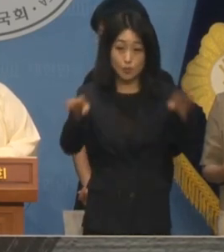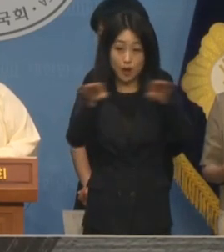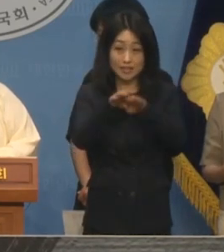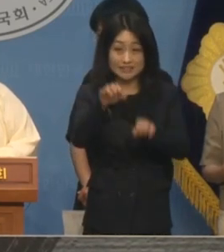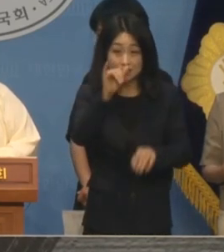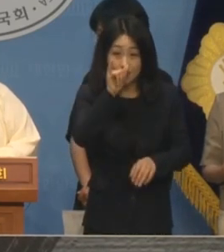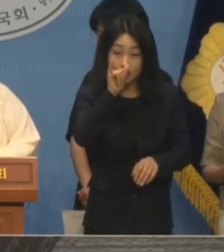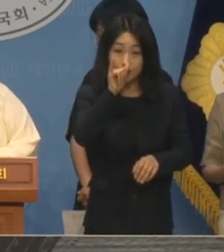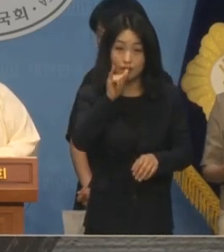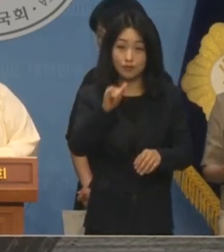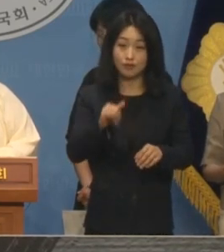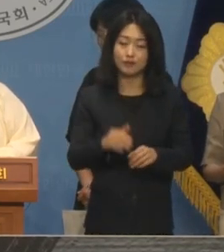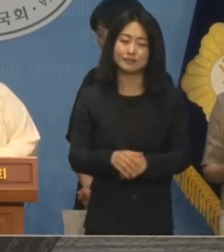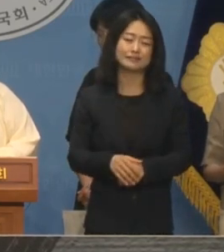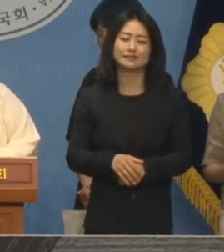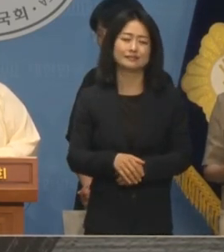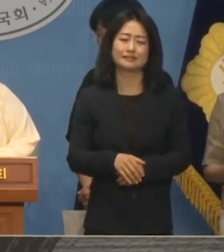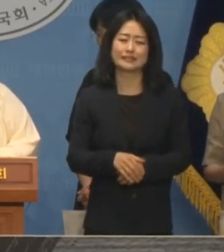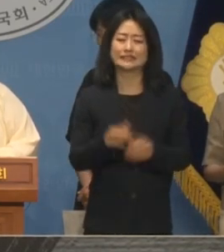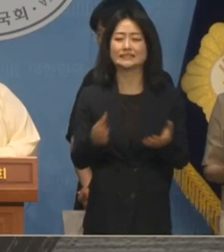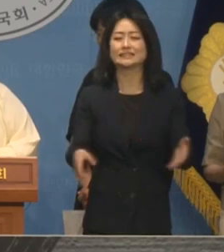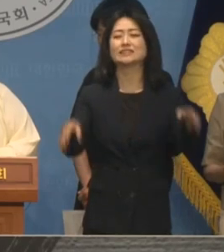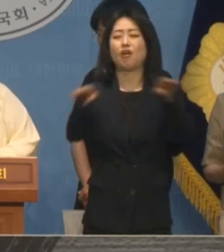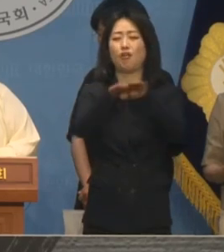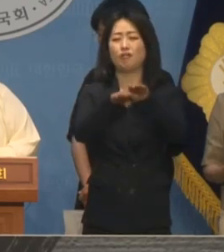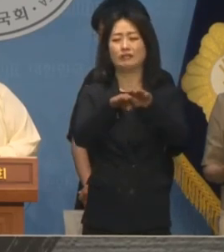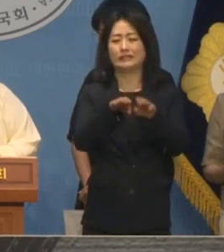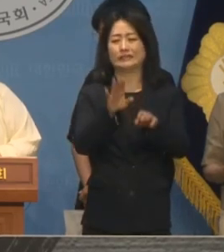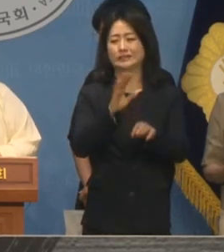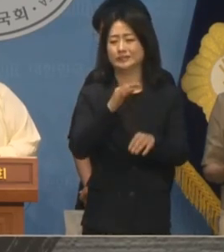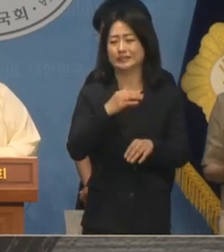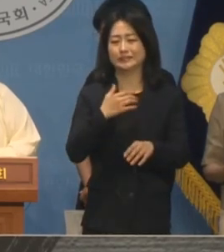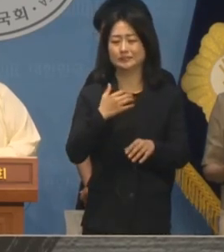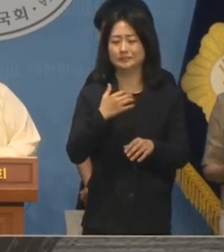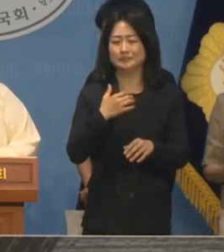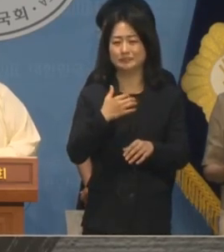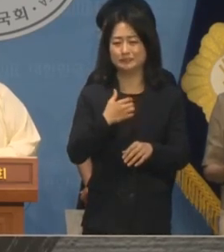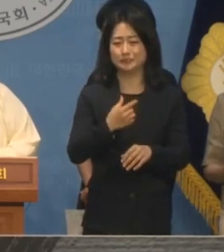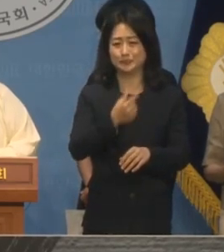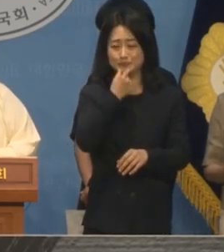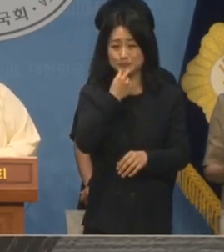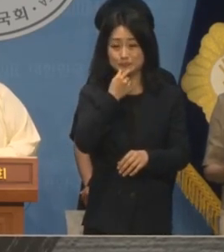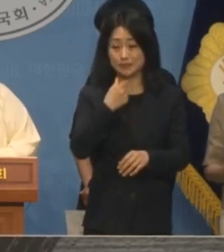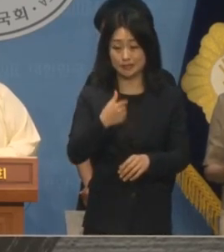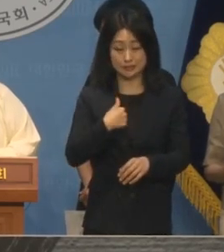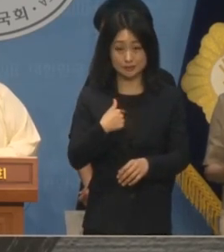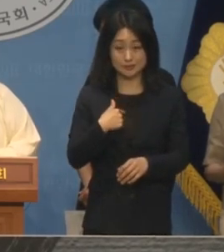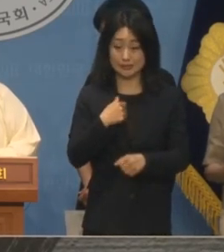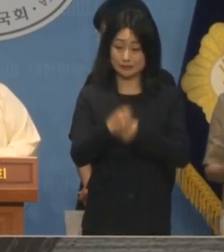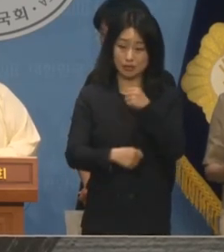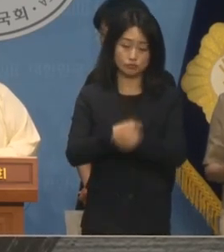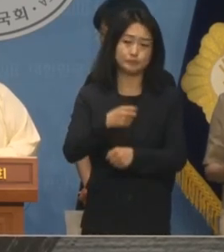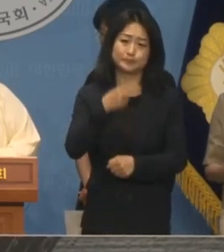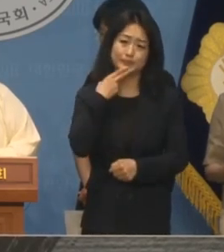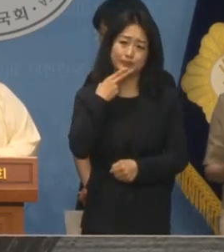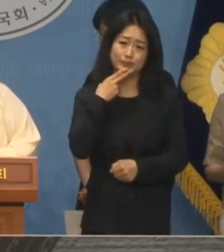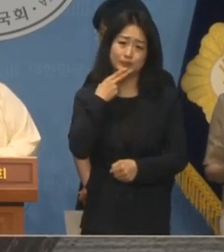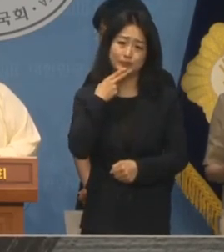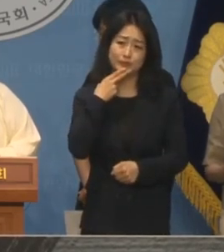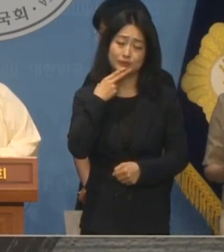있다고 해도 그곳은 시설일 뿐입니다. 그곳에 있는 우리의 자유가